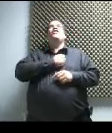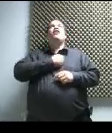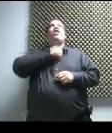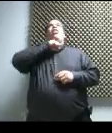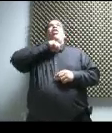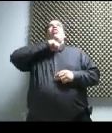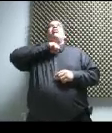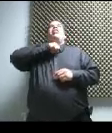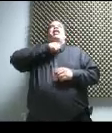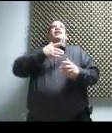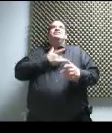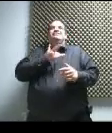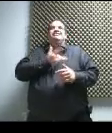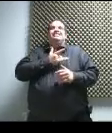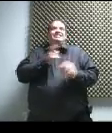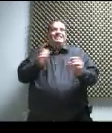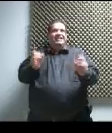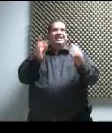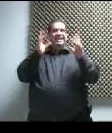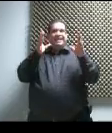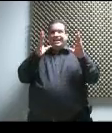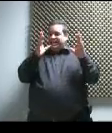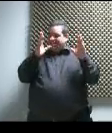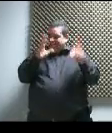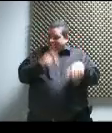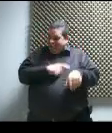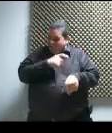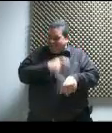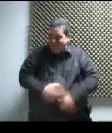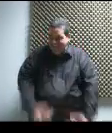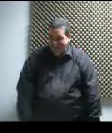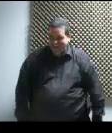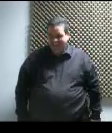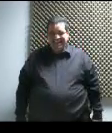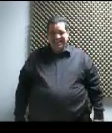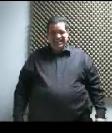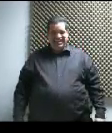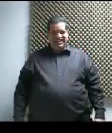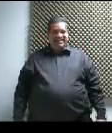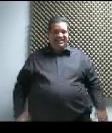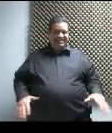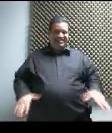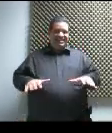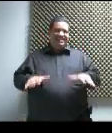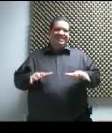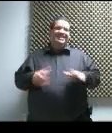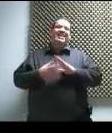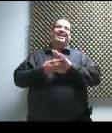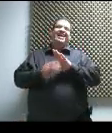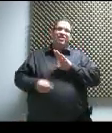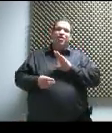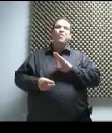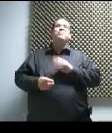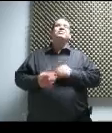olvídate, tú la sientes como si fuese igual. Correcto. Imagínate, ya está más larga. Sí. ¡No es la réplica!